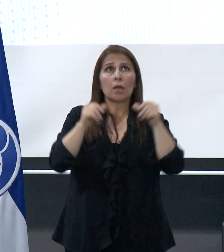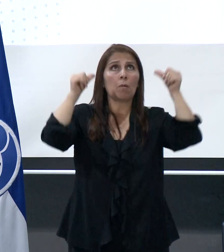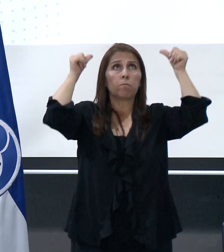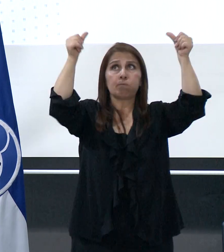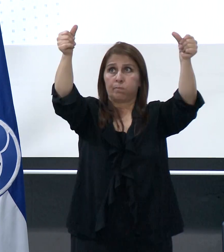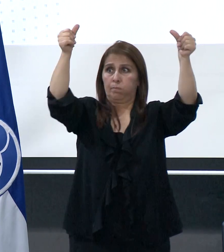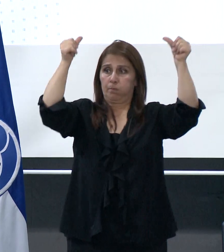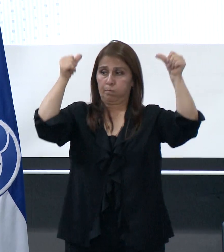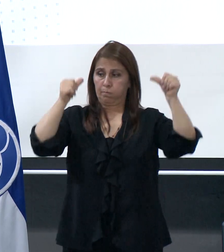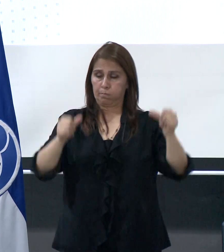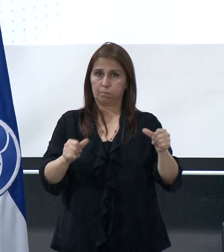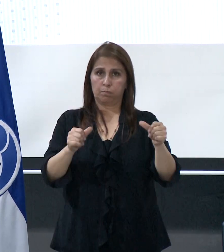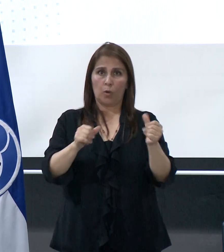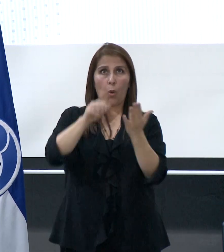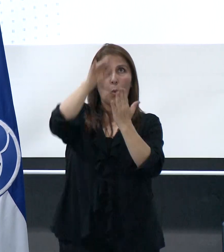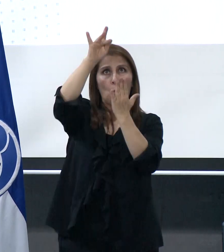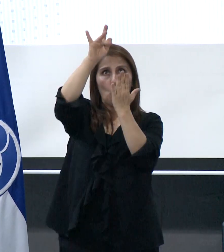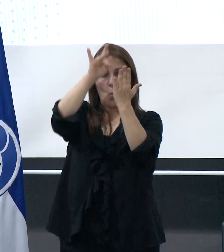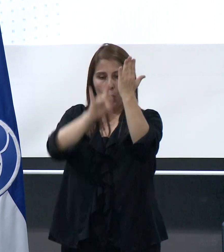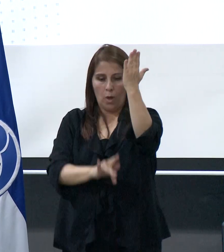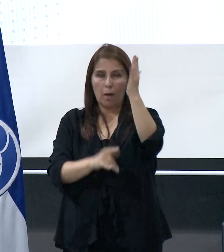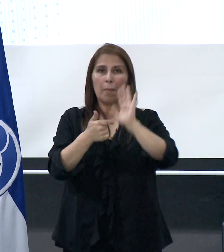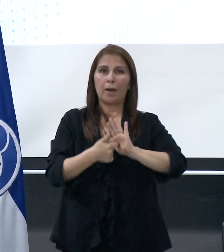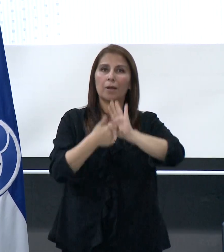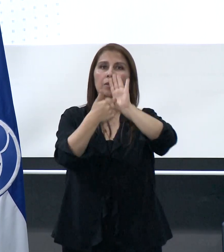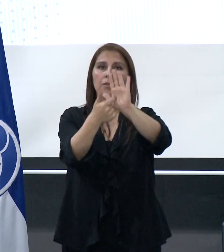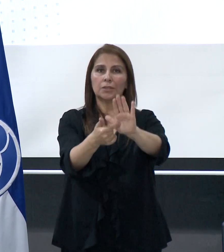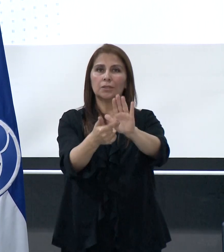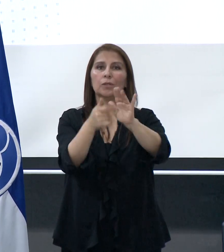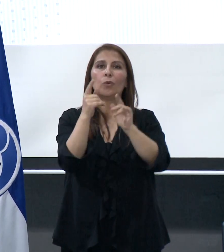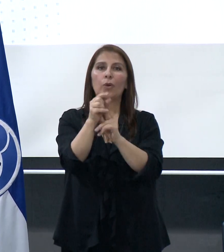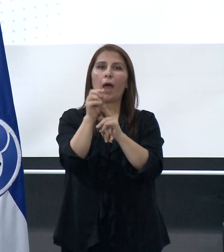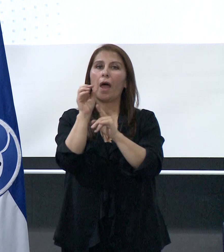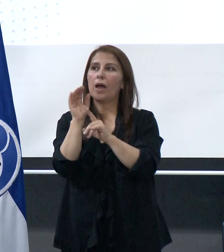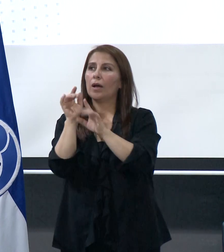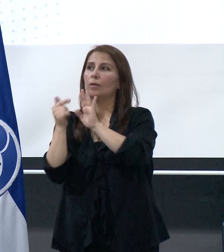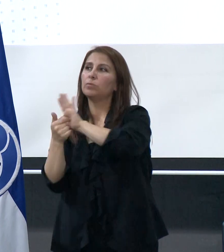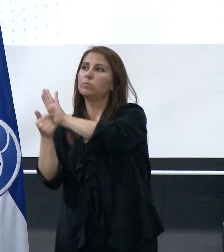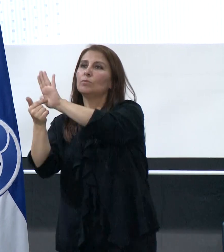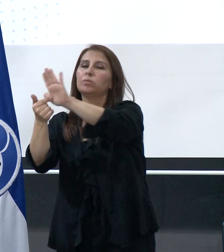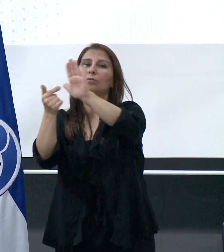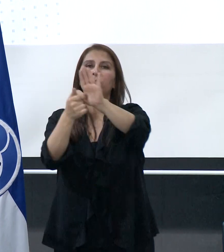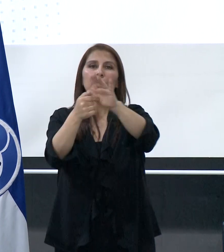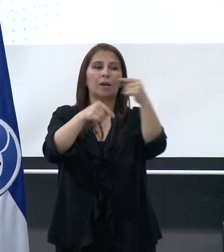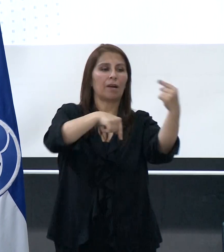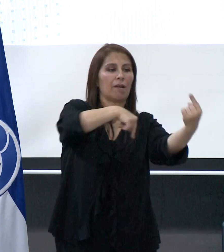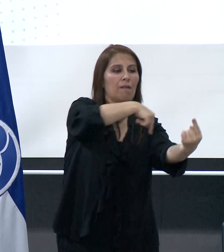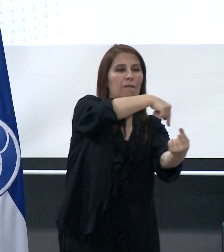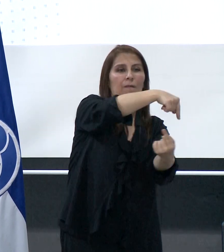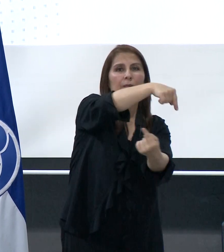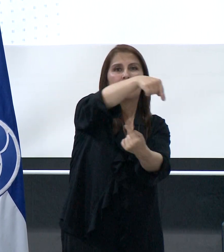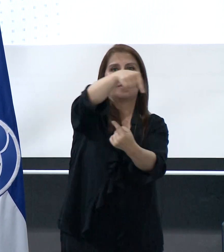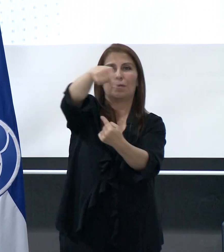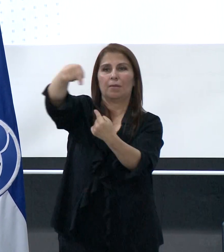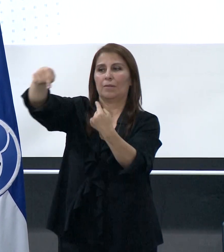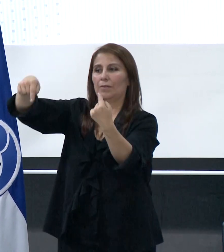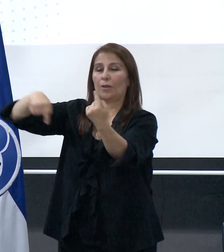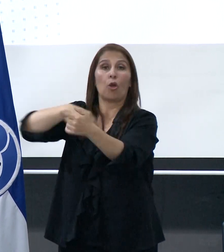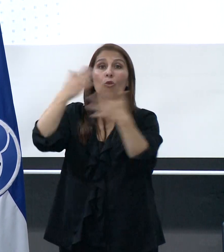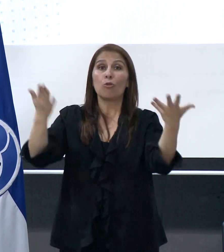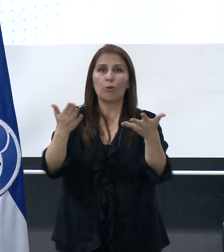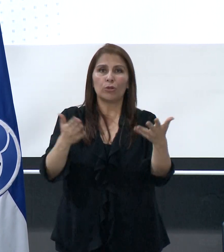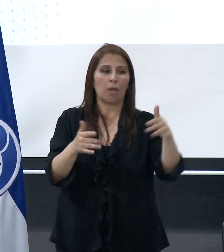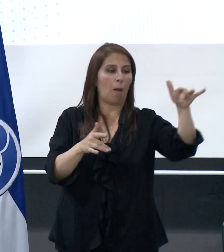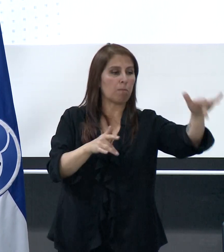nos permitan hacer una exposición itinerante en la universidad en las distintas instalaciones de la